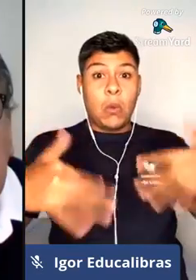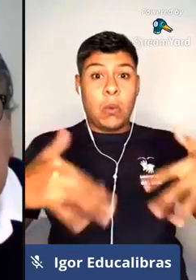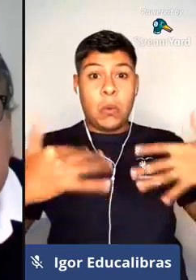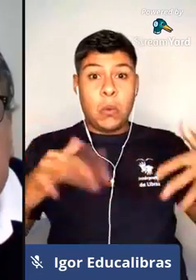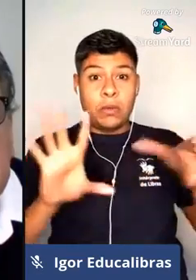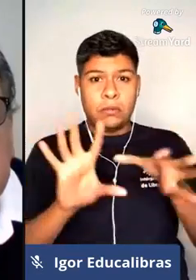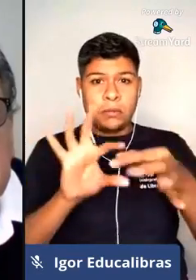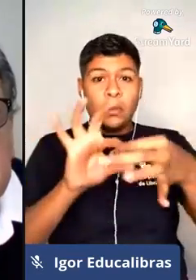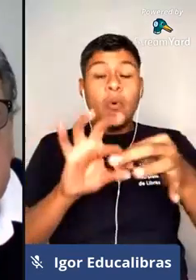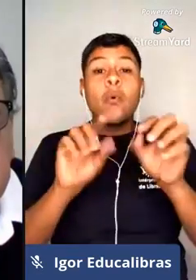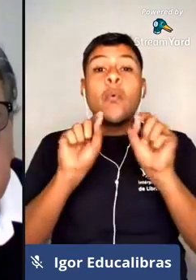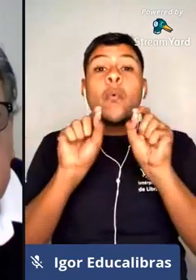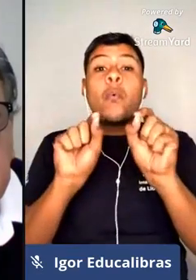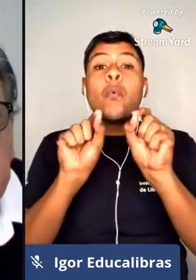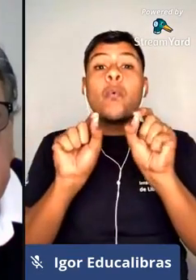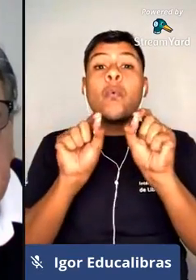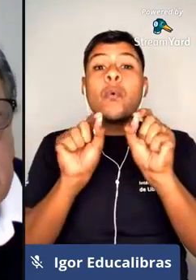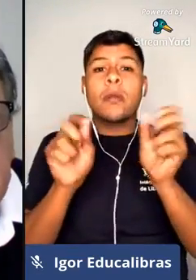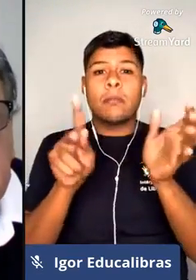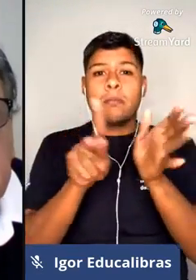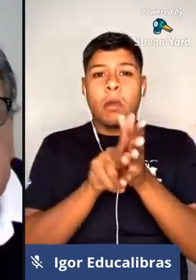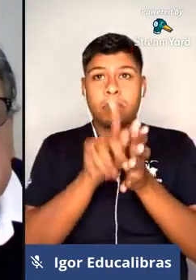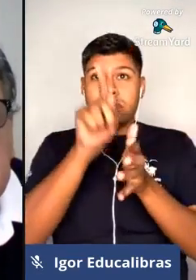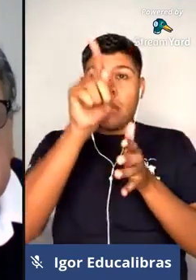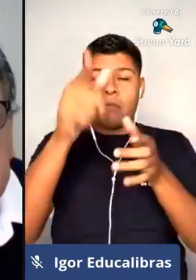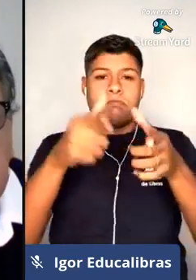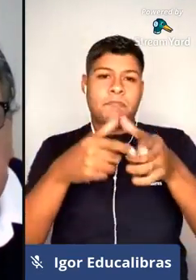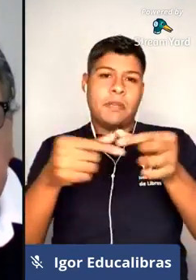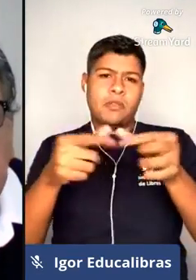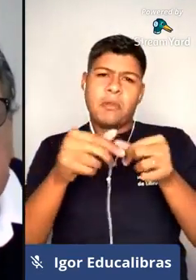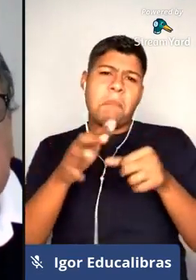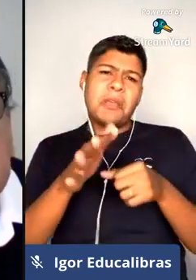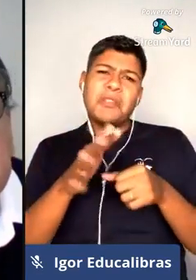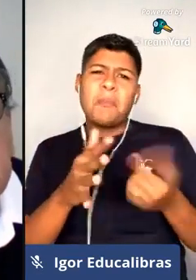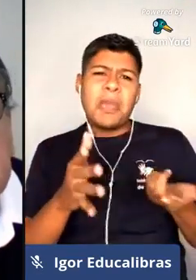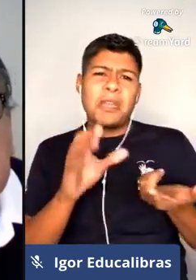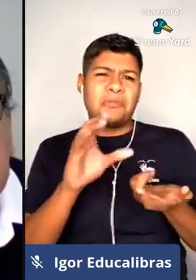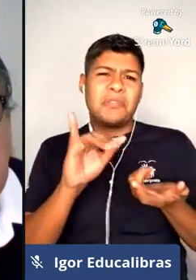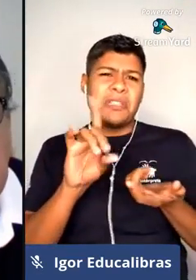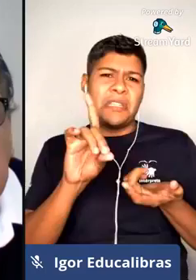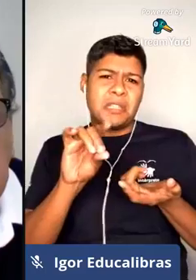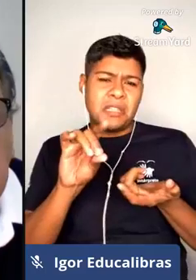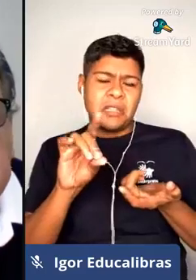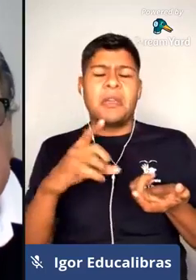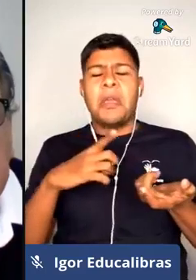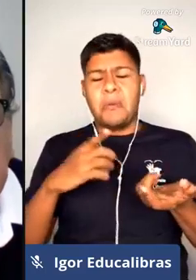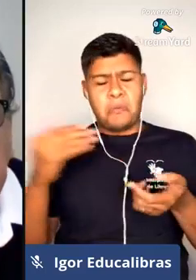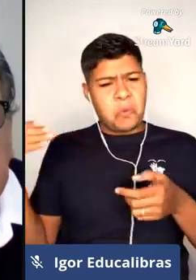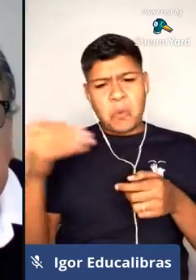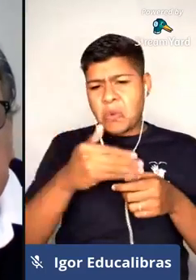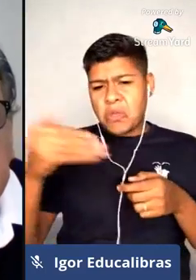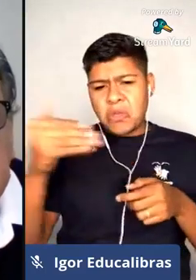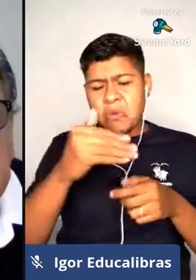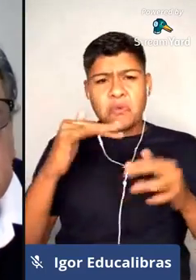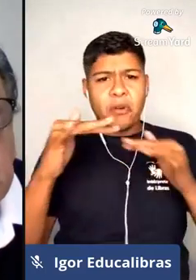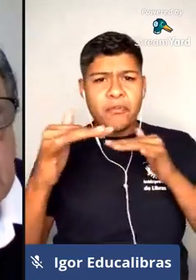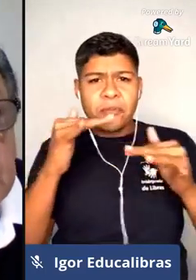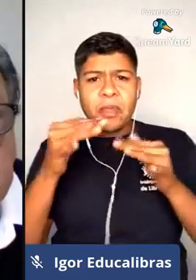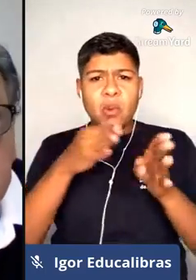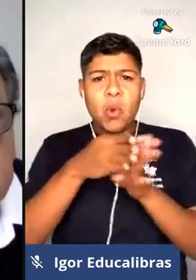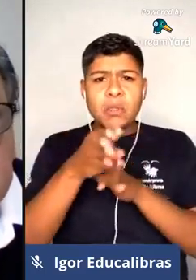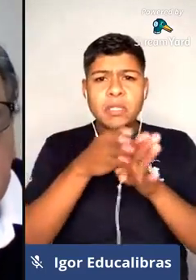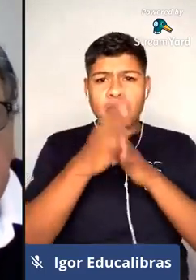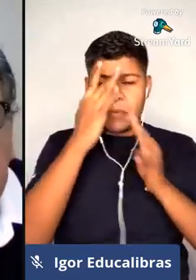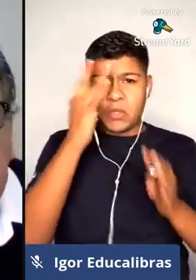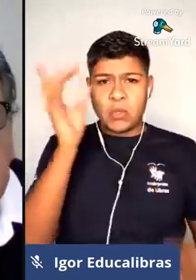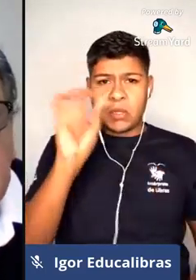vinculado às questões de Brasília. É mais ou menos isso, sim. Eu continuo no movimento, com o conselho da pessoa com deficiência,